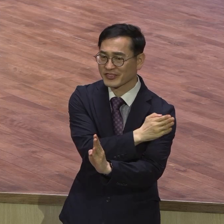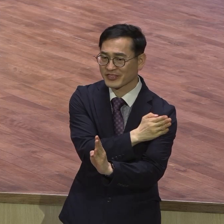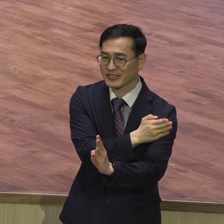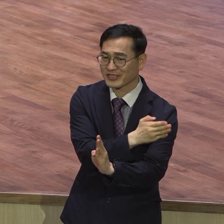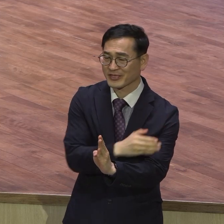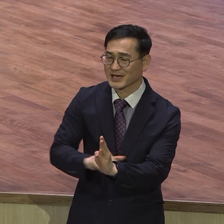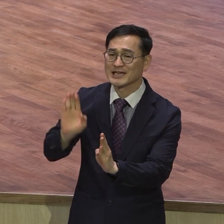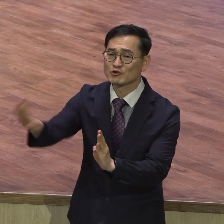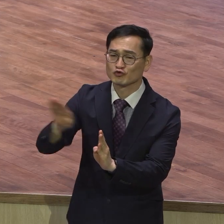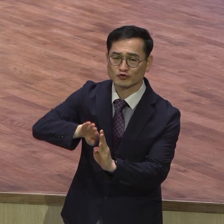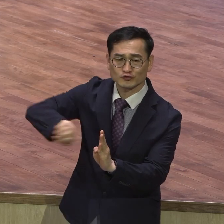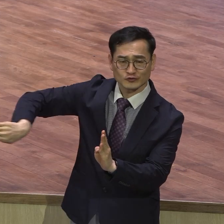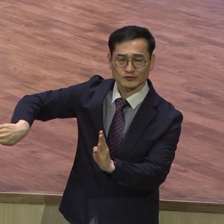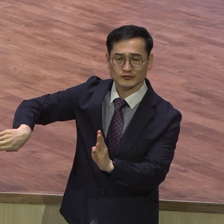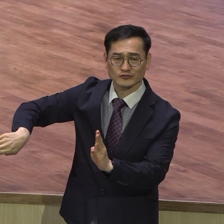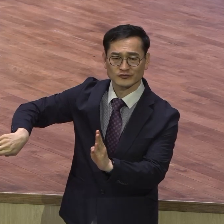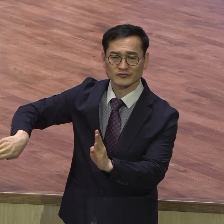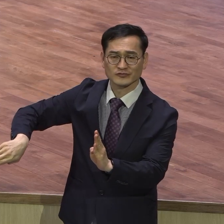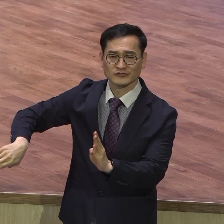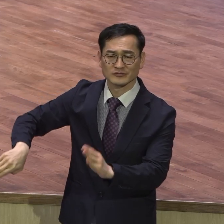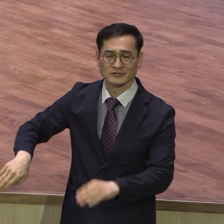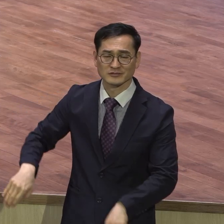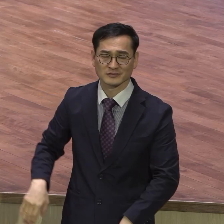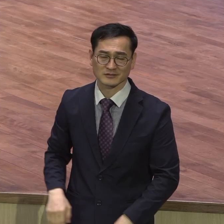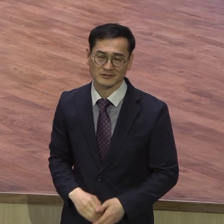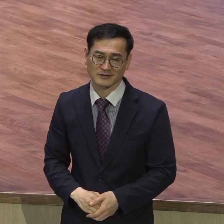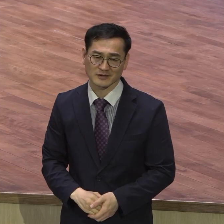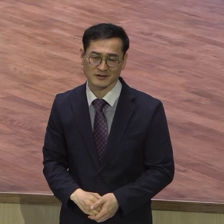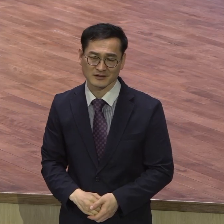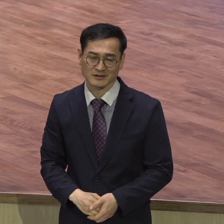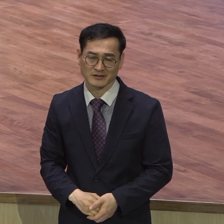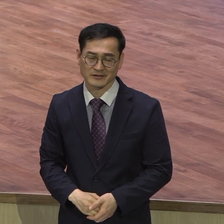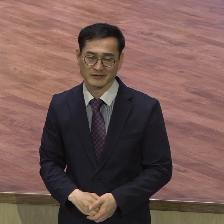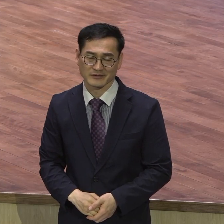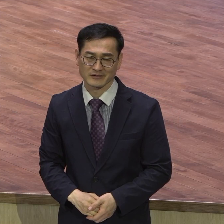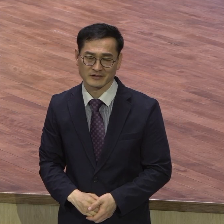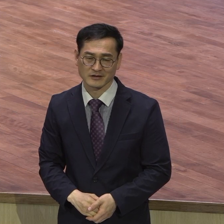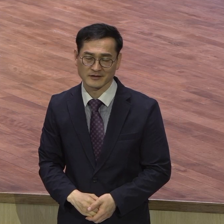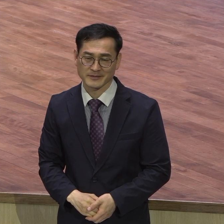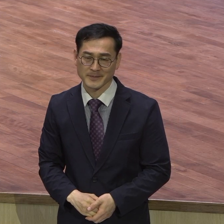역사가 지금 그렇게 나누어진다. 확 달라진다는 얘기입니다.